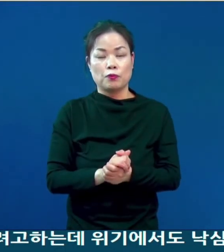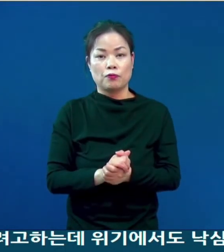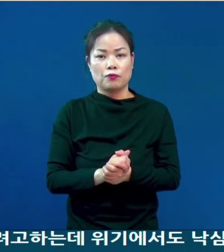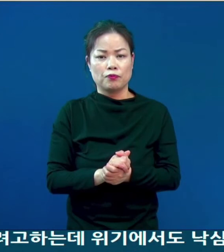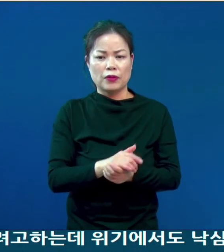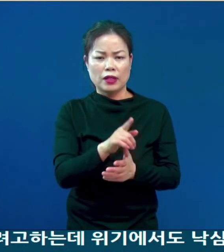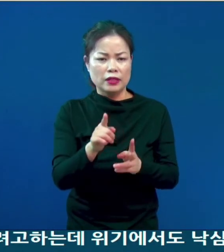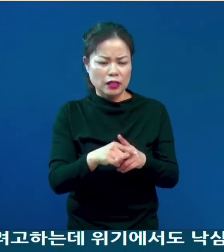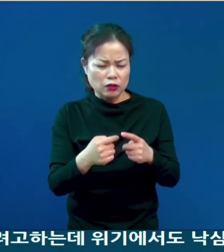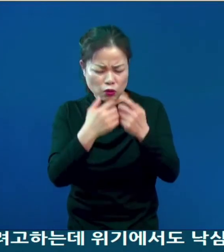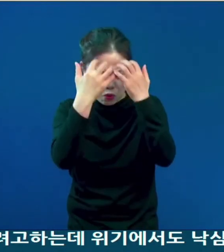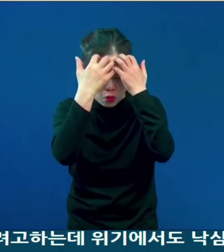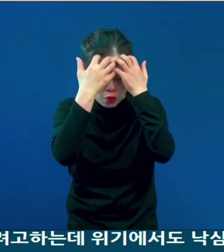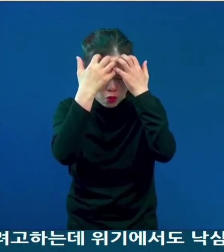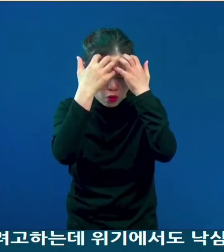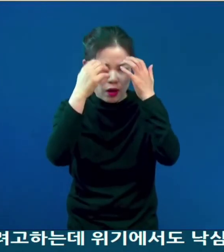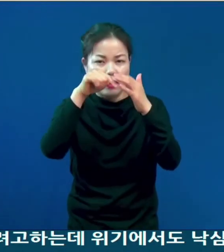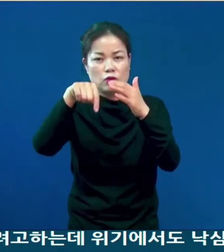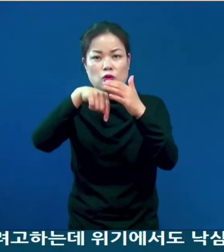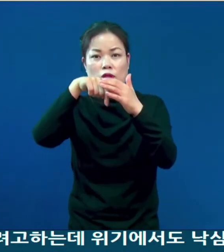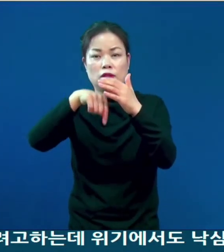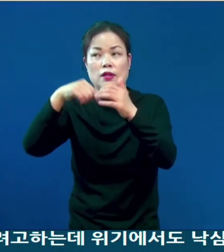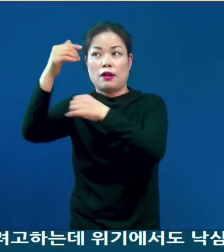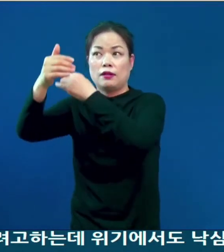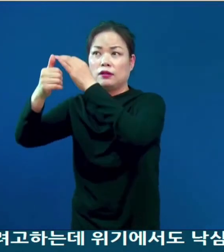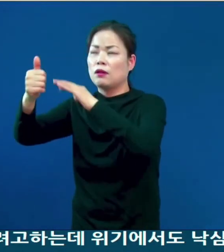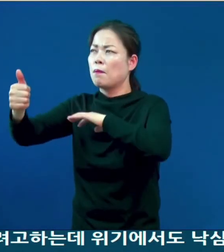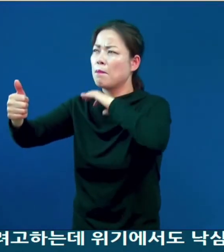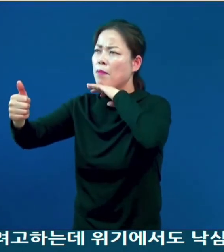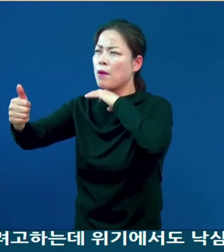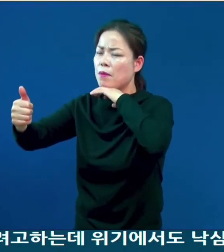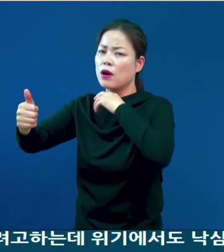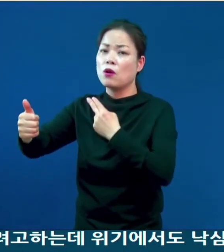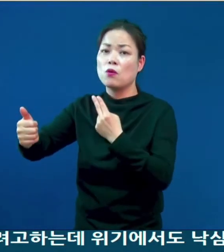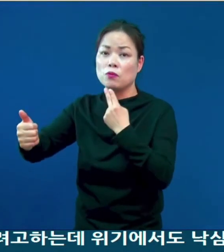수 없는 그 고난 속에서도 하나님을 원망하지 않을 수